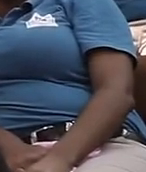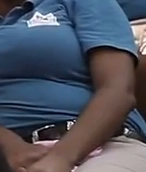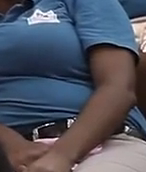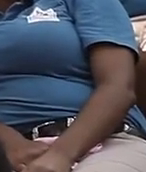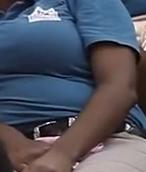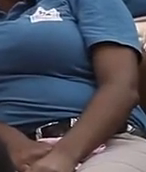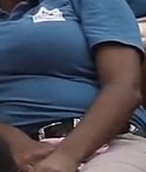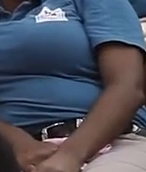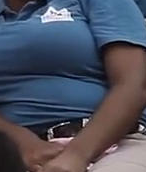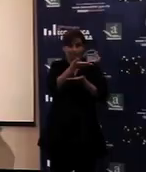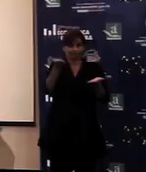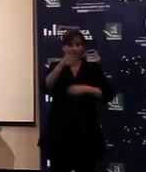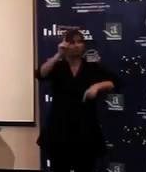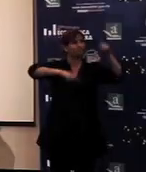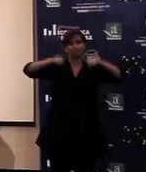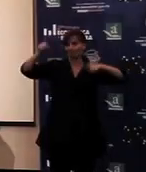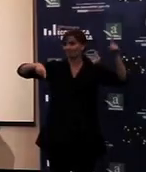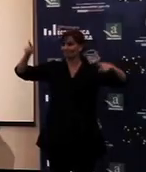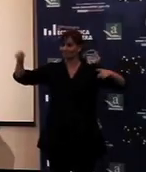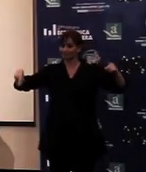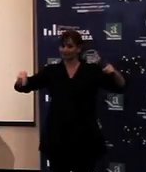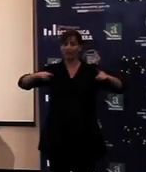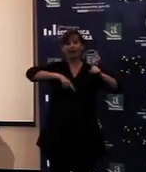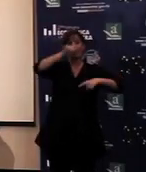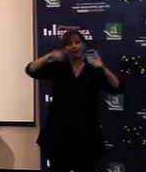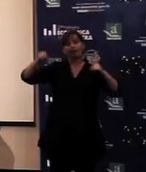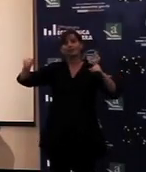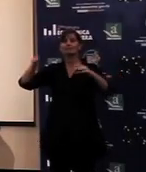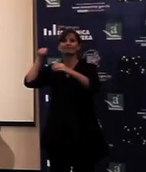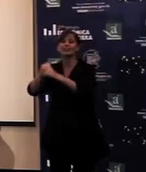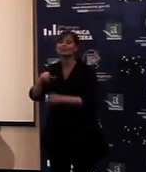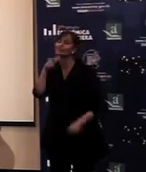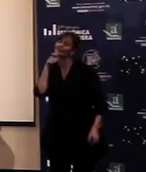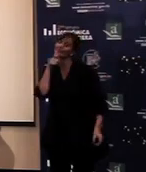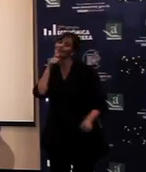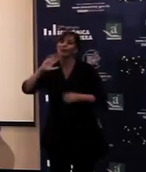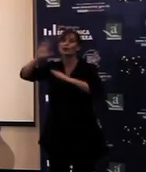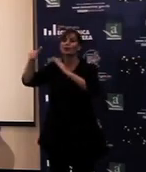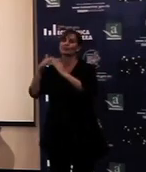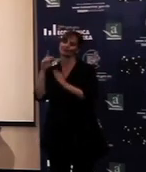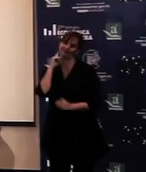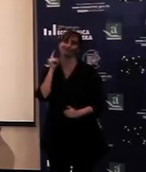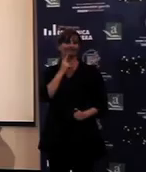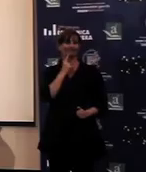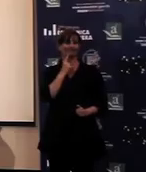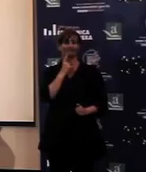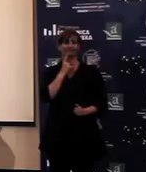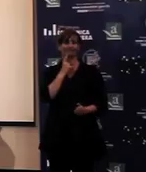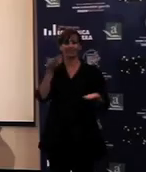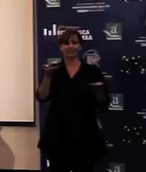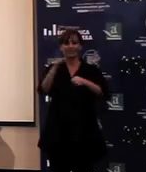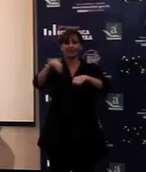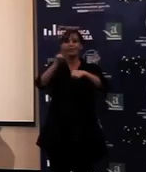está también la comunidad sorda. Y eso es parte de lo que es la nación. O ustedes deben